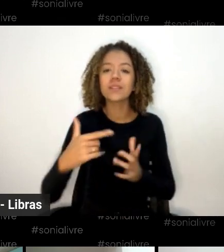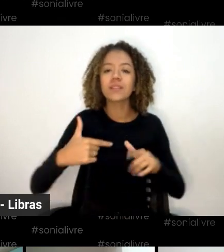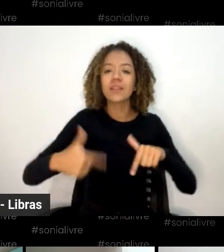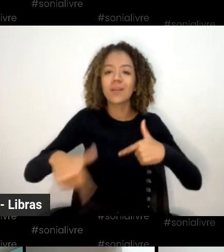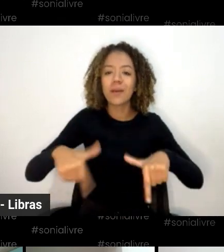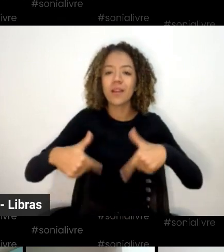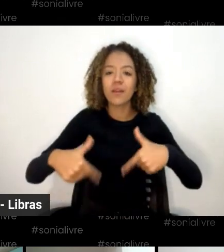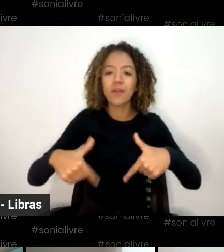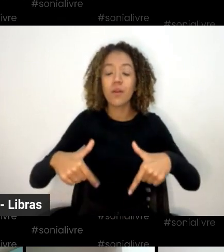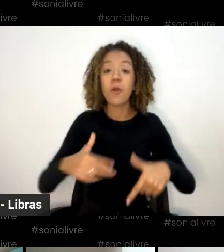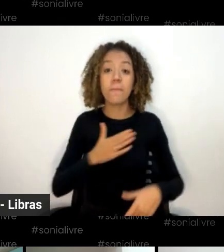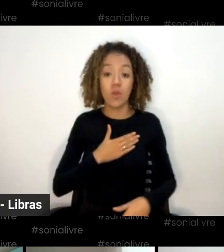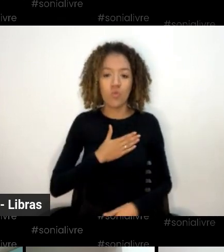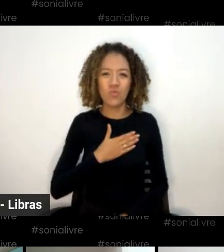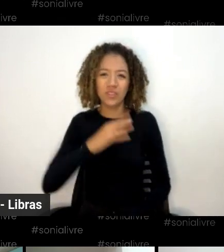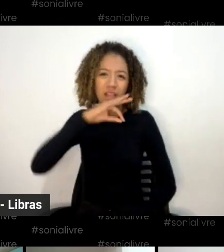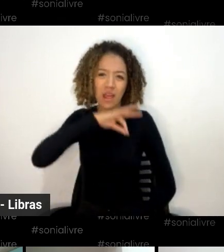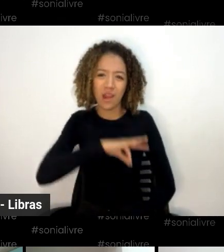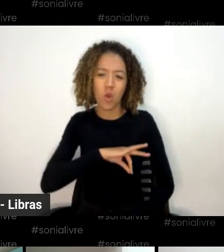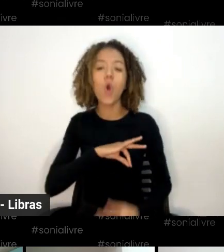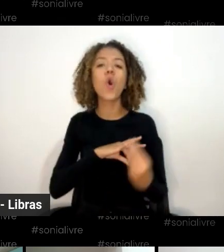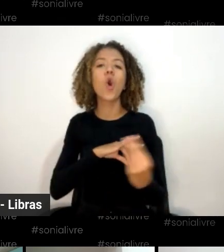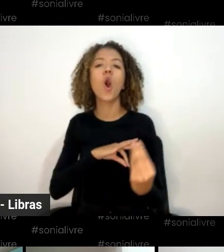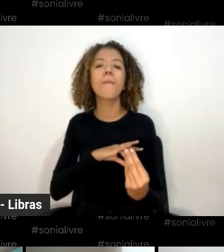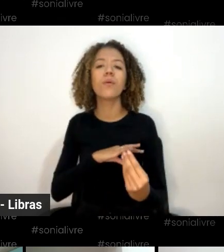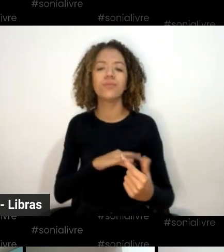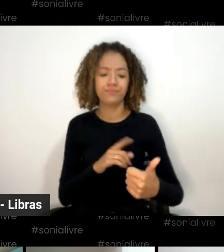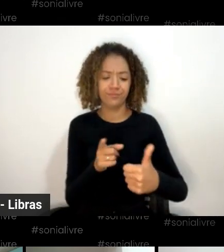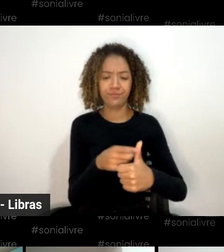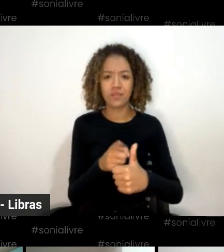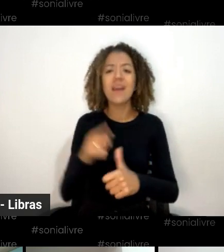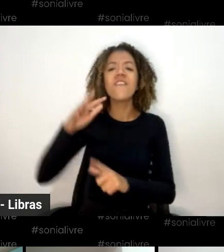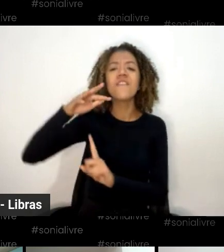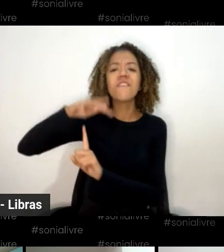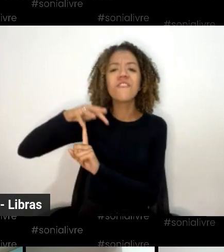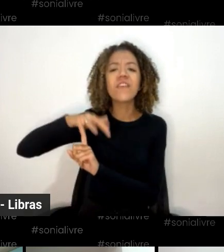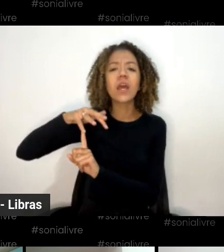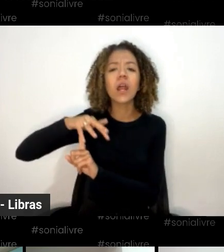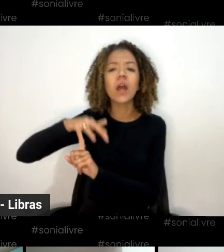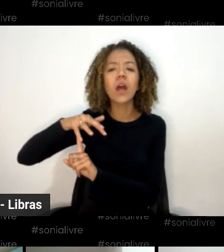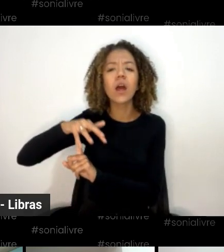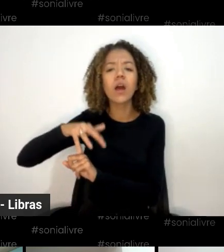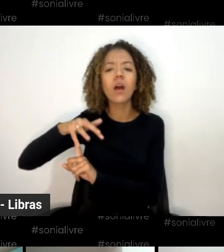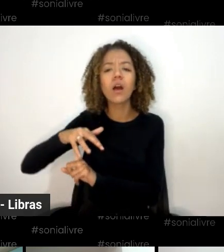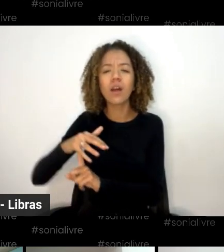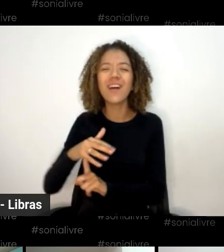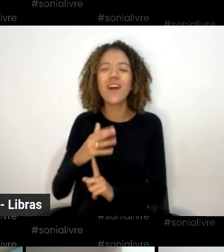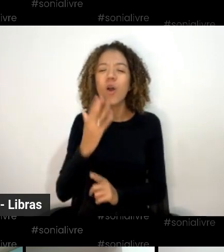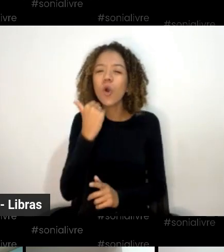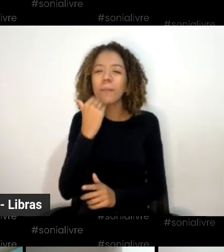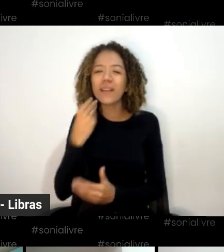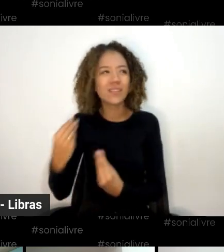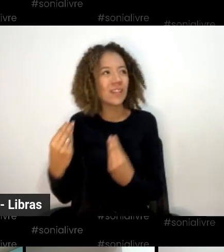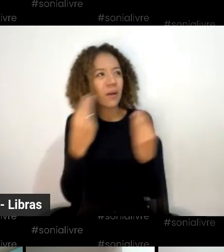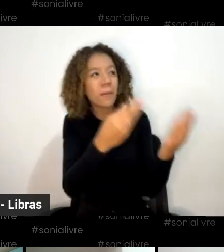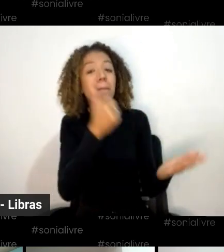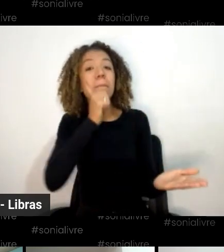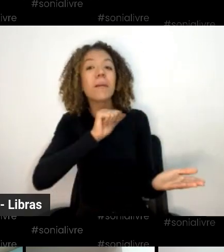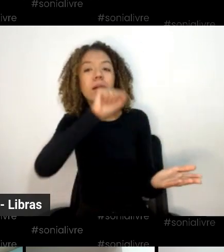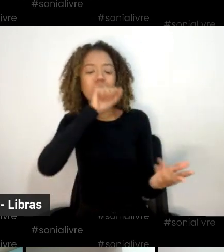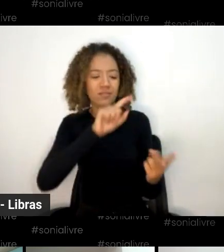meu pagamento era uma feirinha que eles davam para minha mãe e roupas